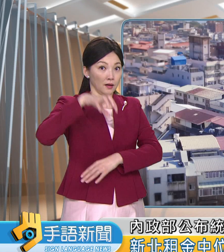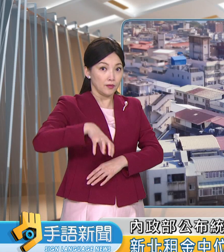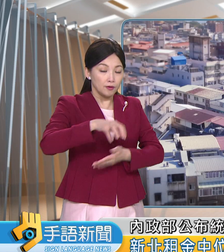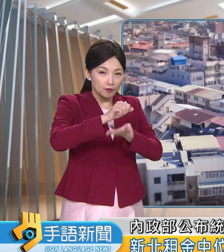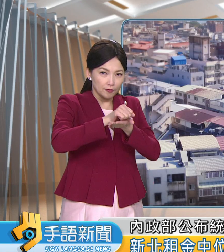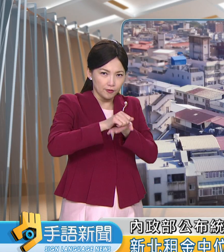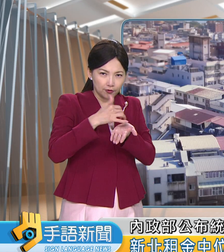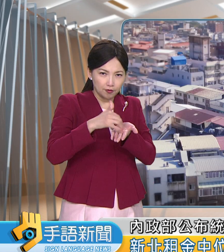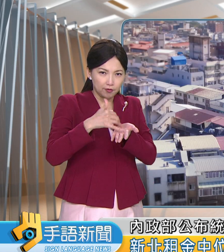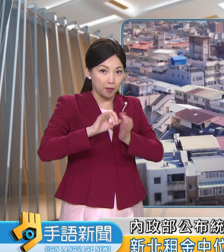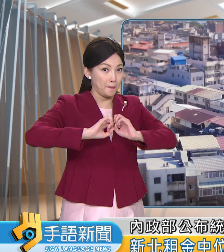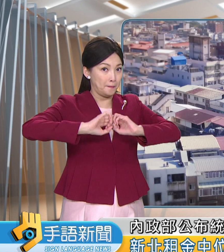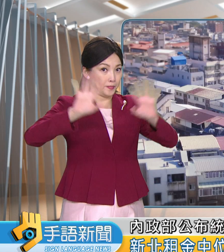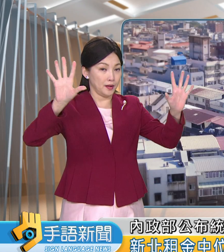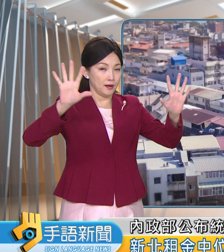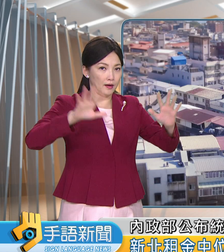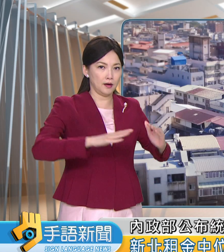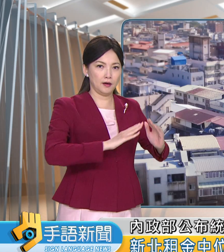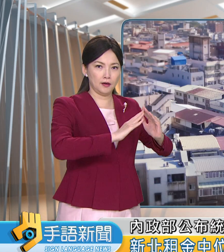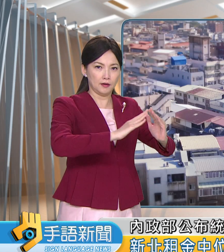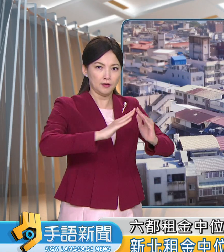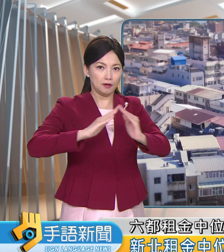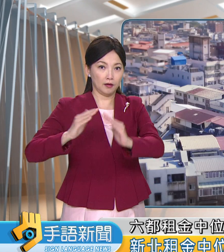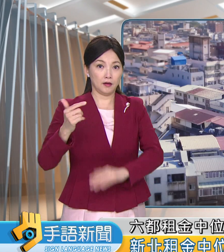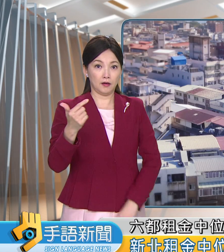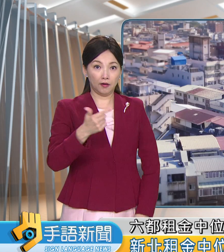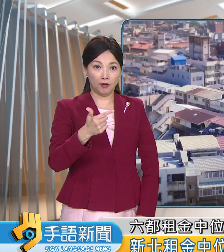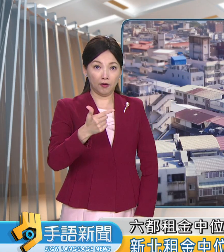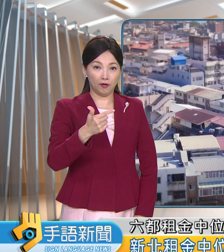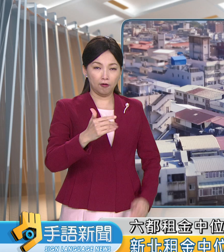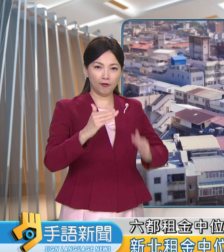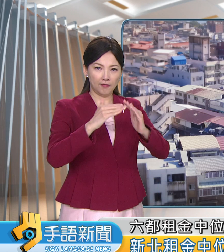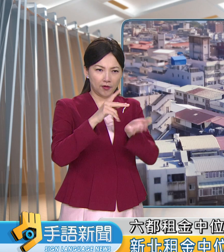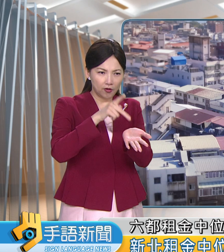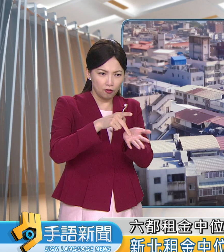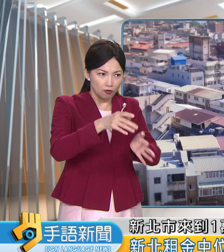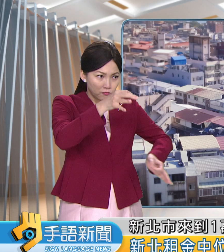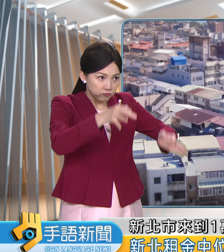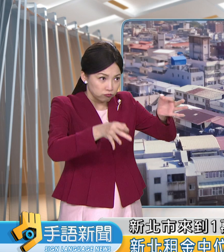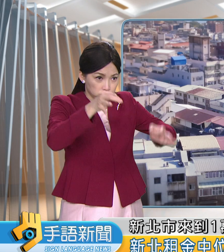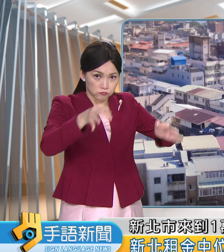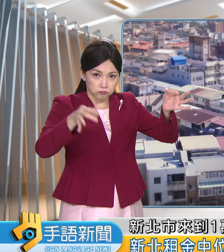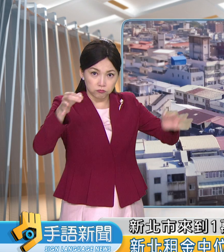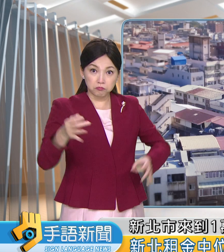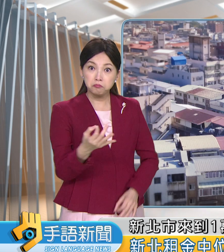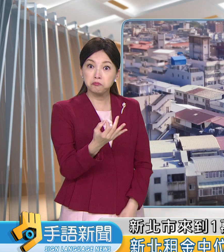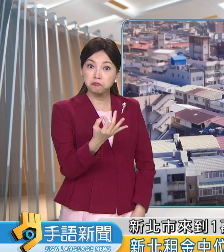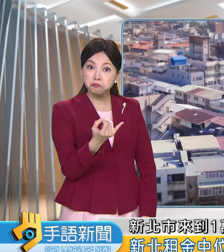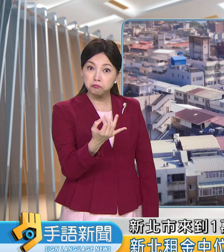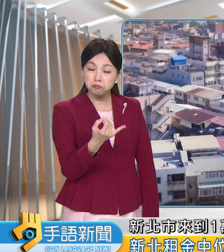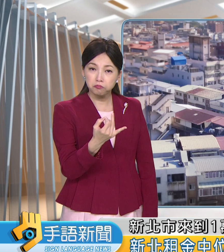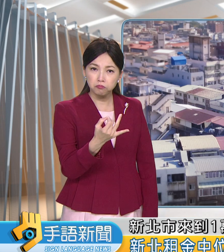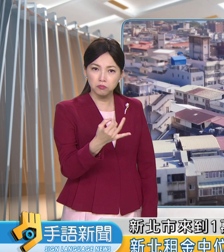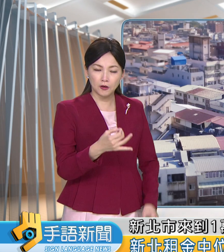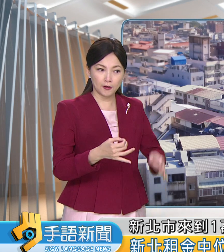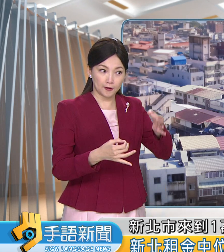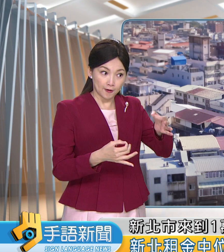内政部公布统计，六都租金中位数，新北市来到了12,600元，